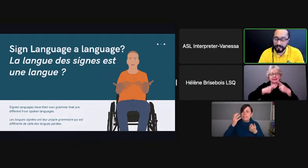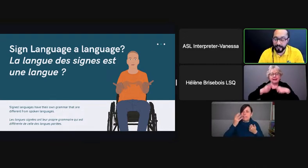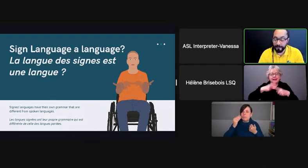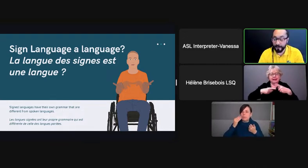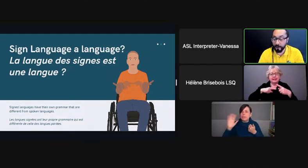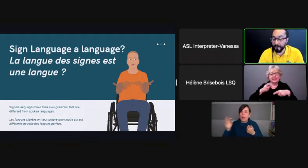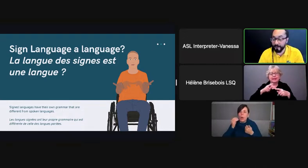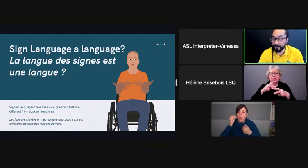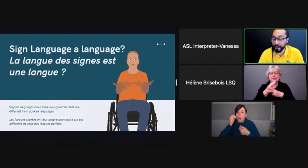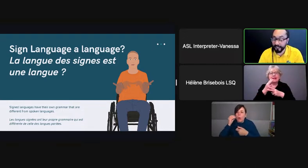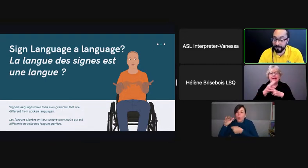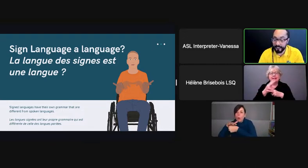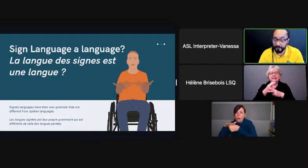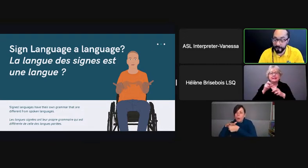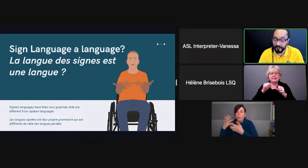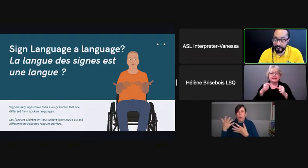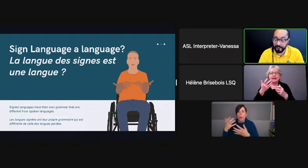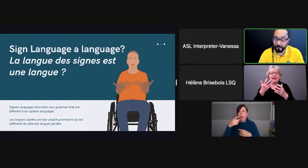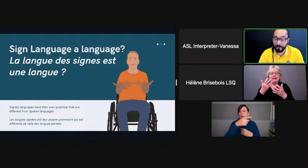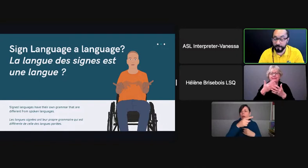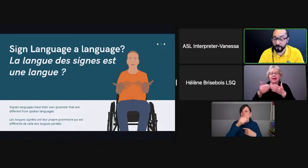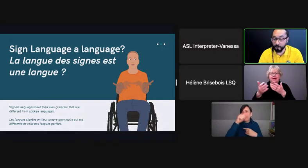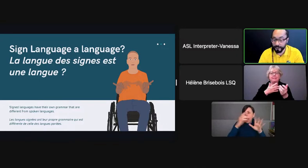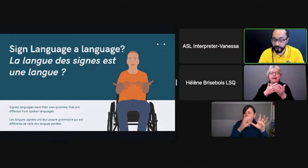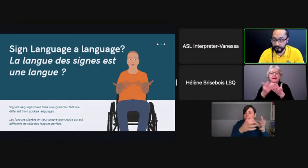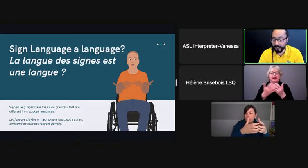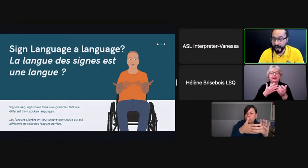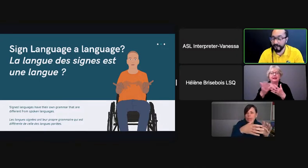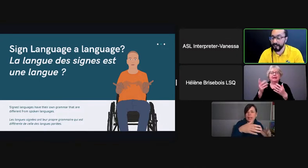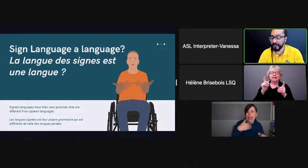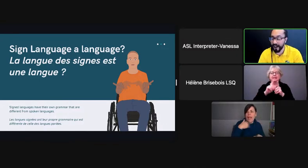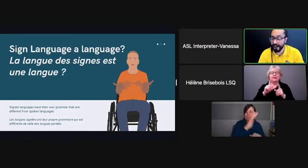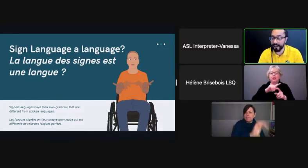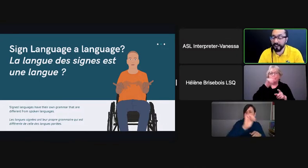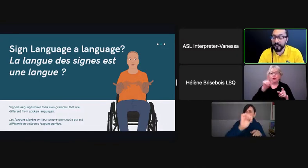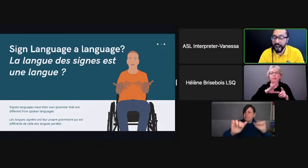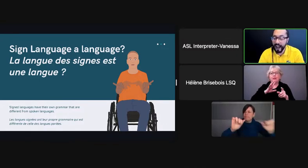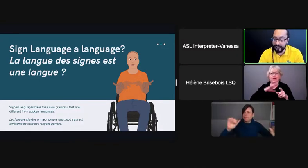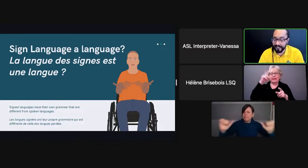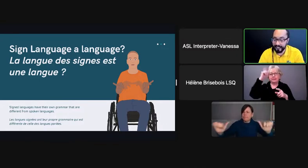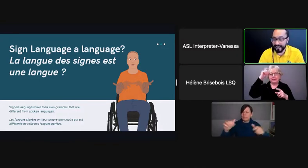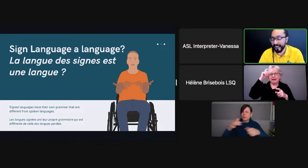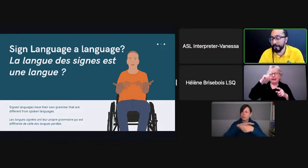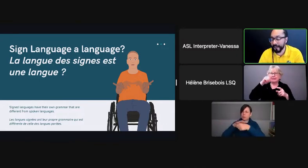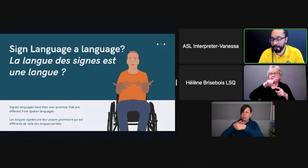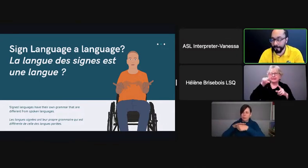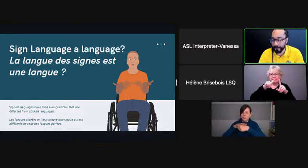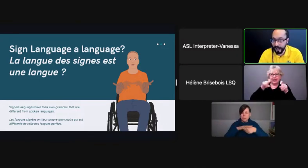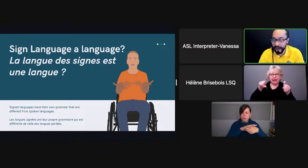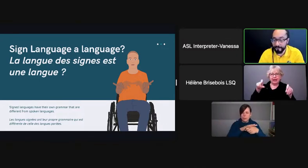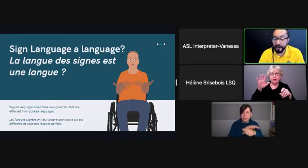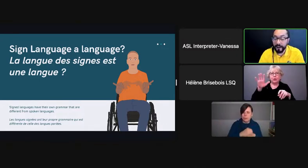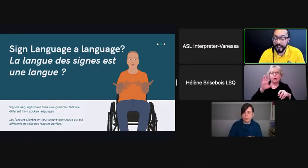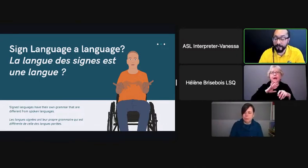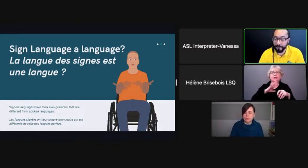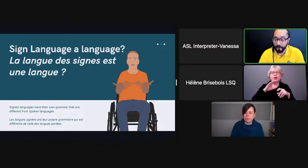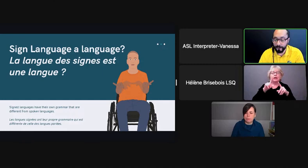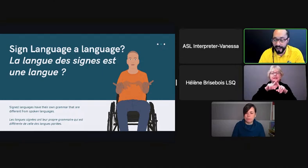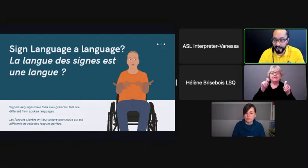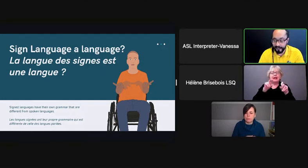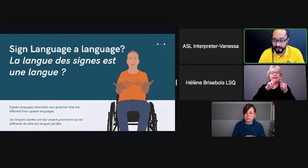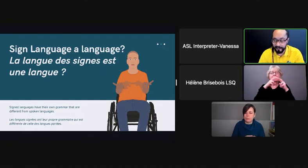grâce avec les mains. Ça veut dire que les gens qui ont des expériences de vie différentes ou qui sont issus de différentes régions.